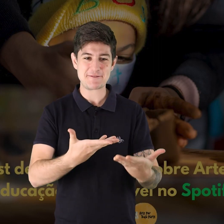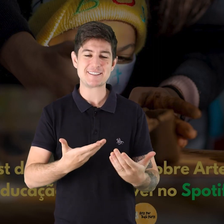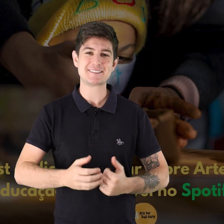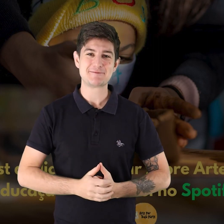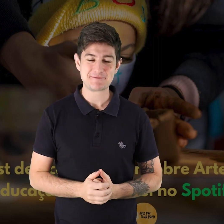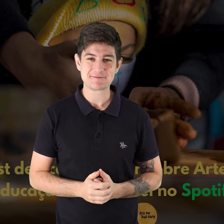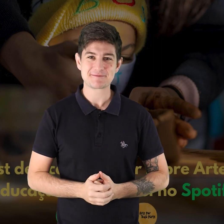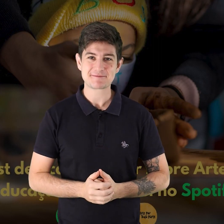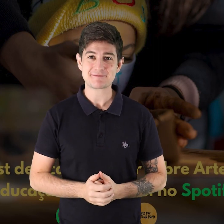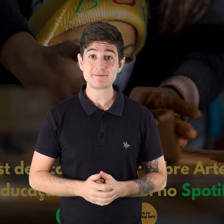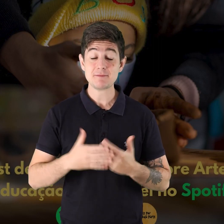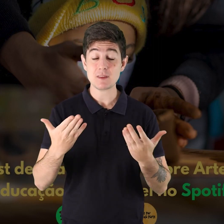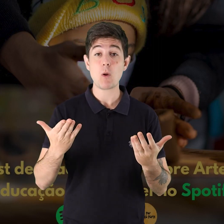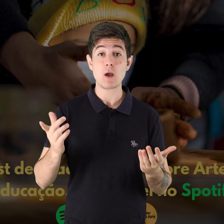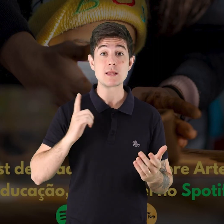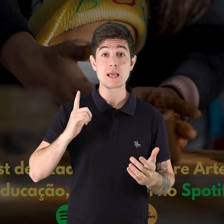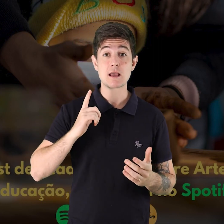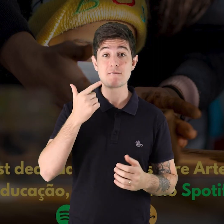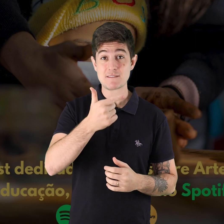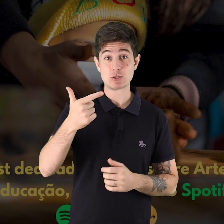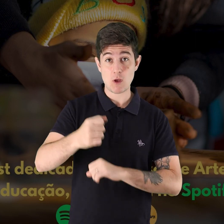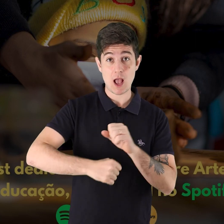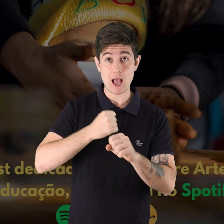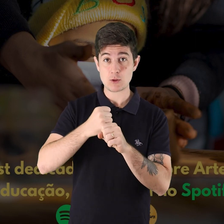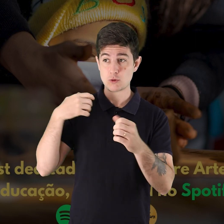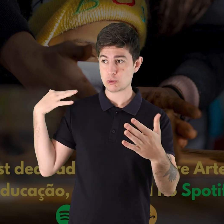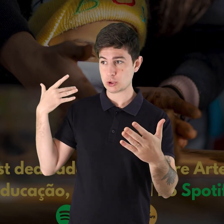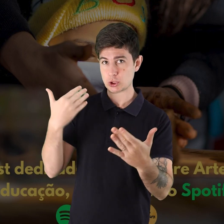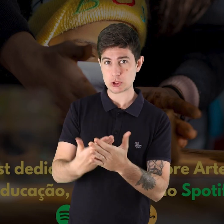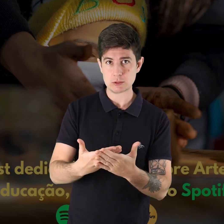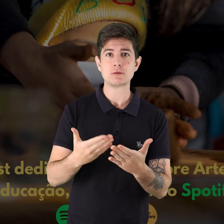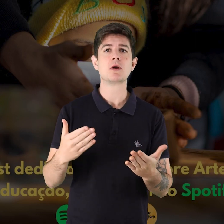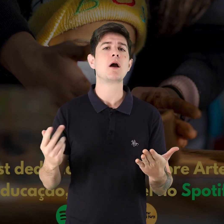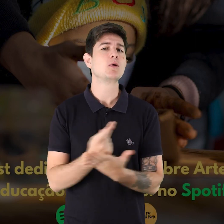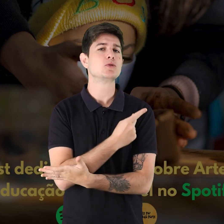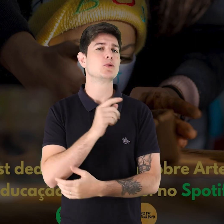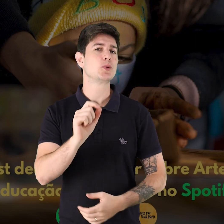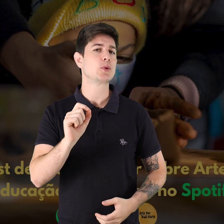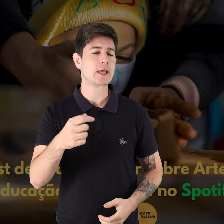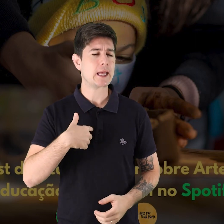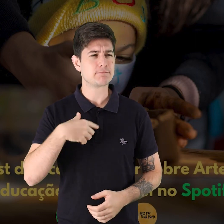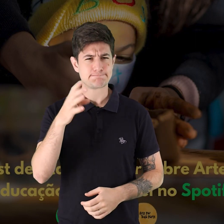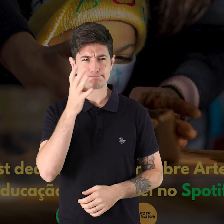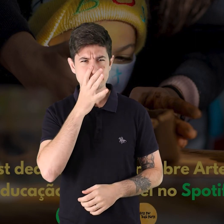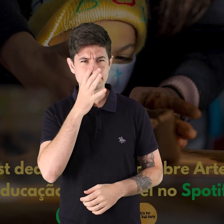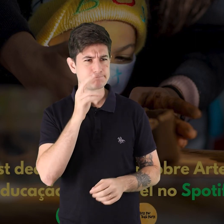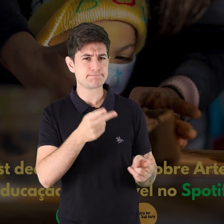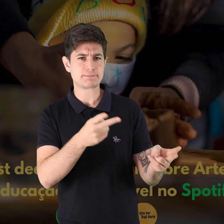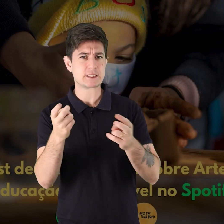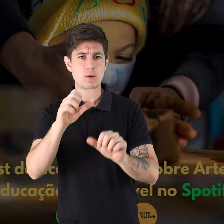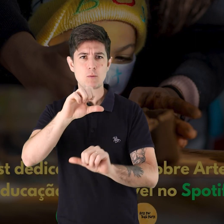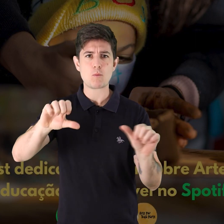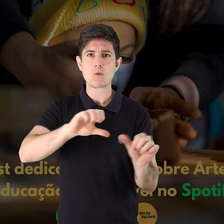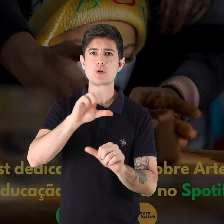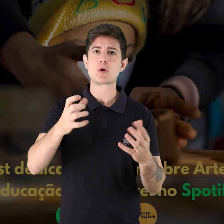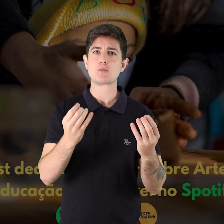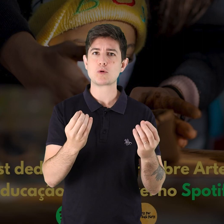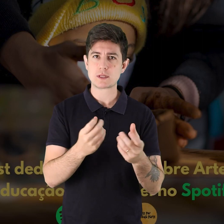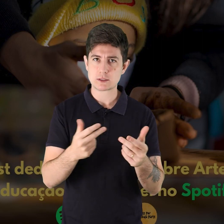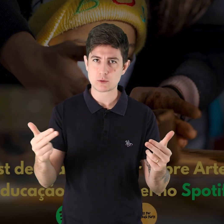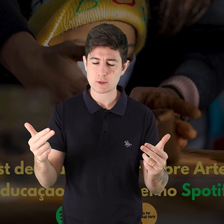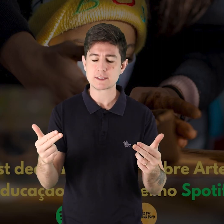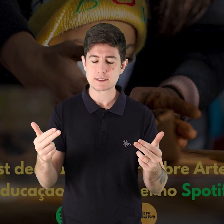conversar. Então, obrigada por esse convite. Como eu estava falando, né, nesses últimos 22 anos, a gente vê